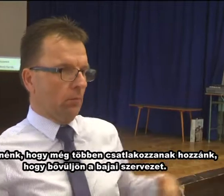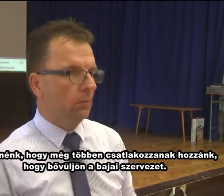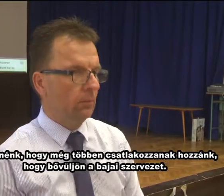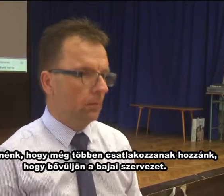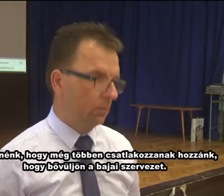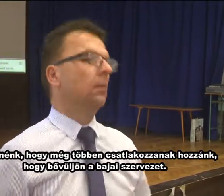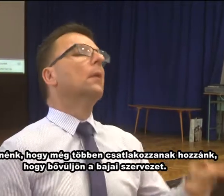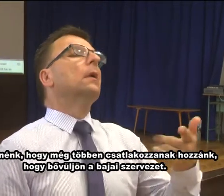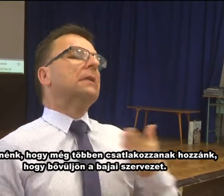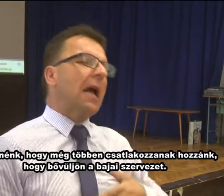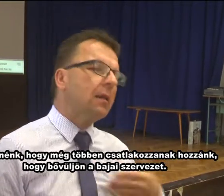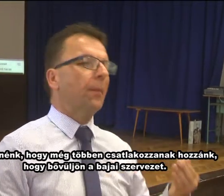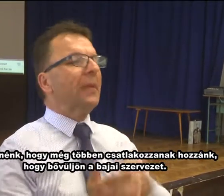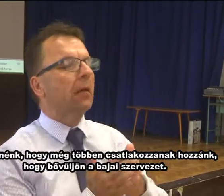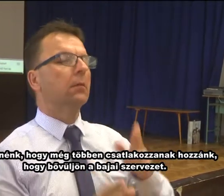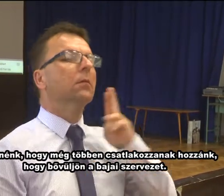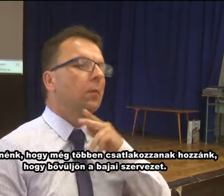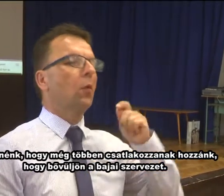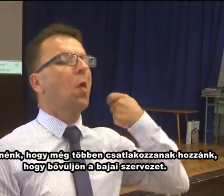többen csatlakozzanak hozzánk, hogy bővüljön a bajai szervezet.